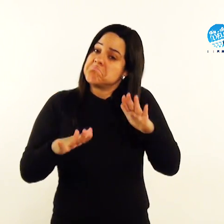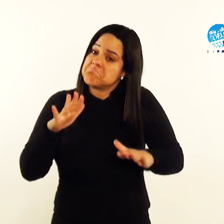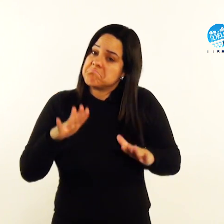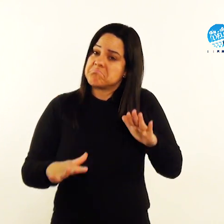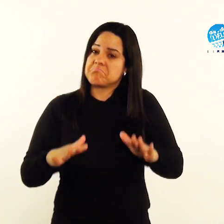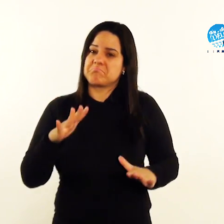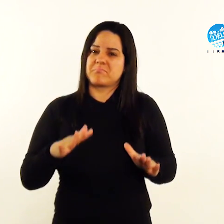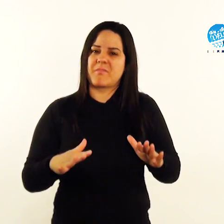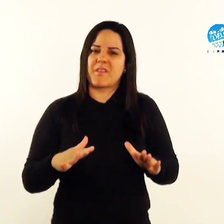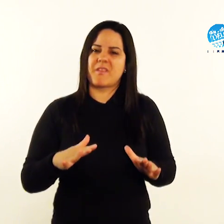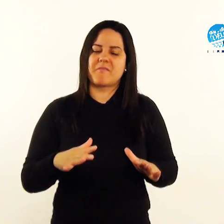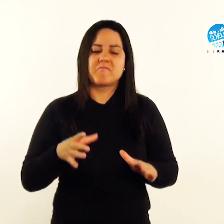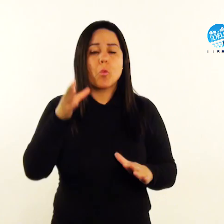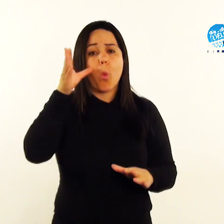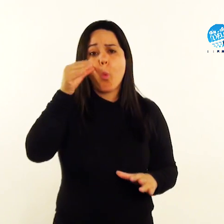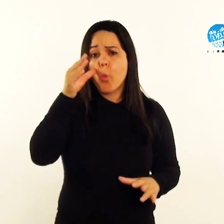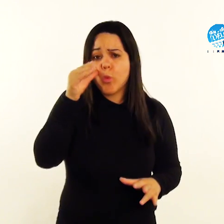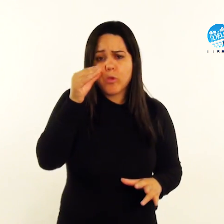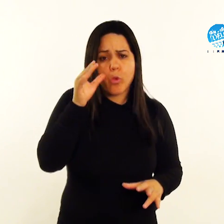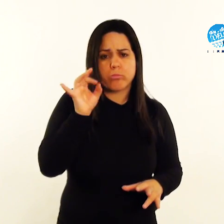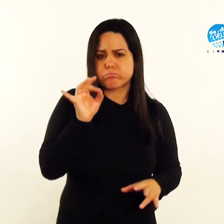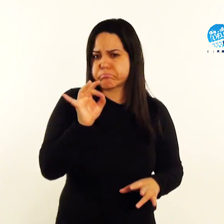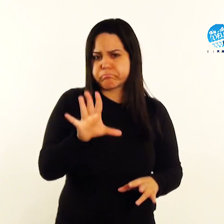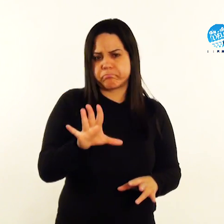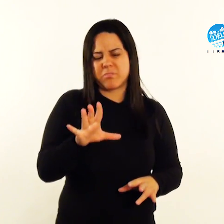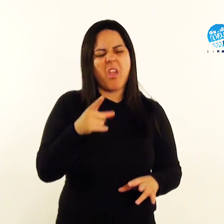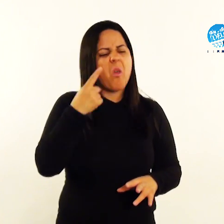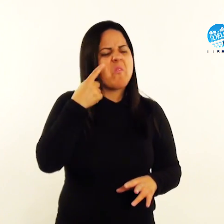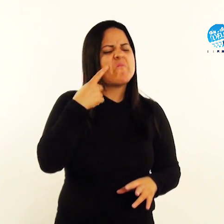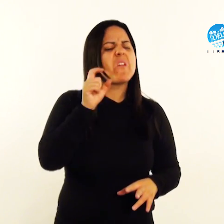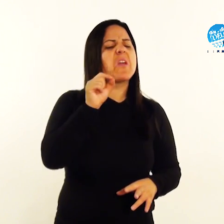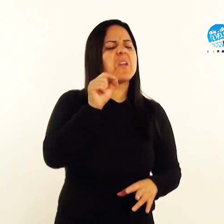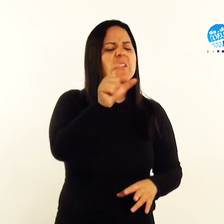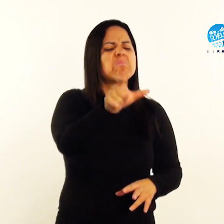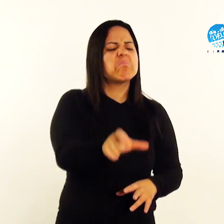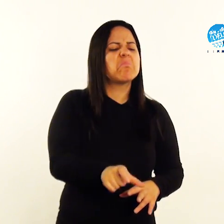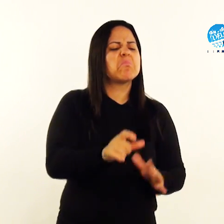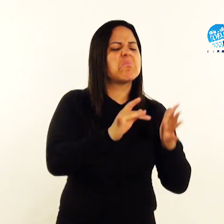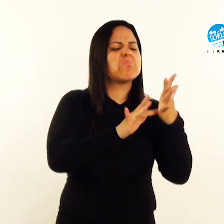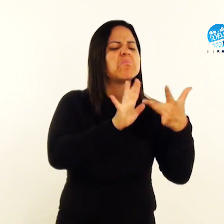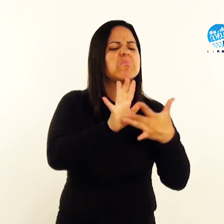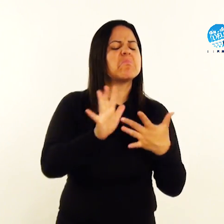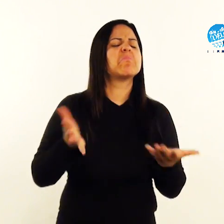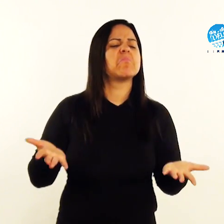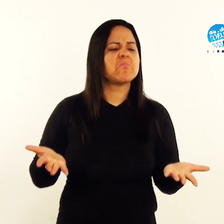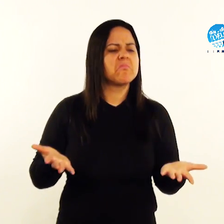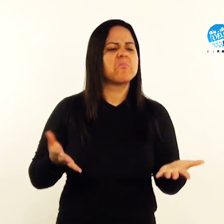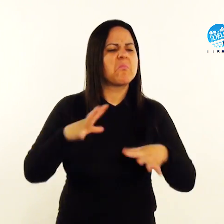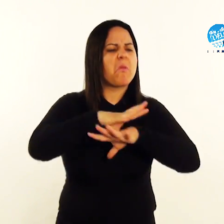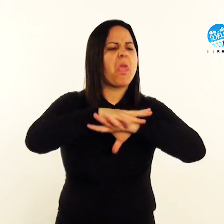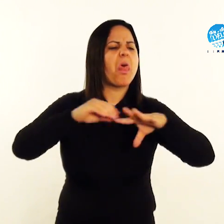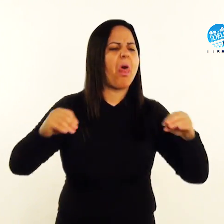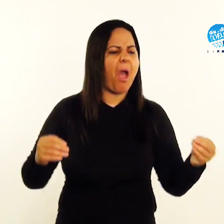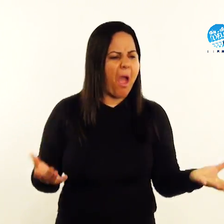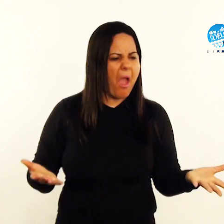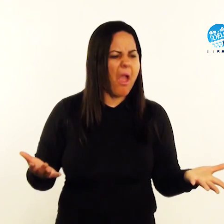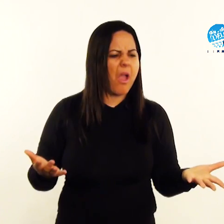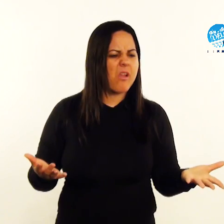talvez ele tivesse feito só por curiosidade. Quero ver quem é esse homem. esse negócio de milagre,